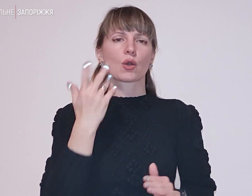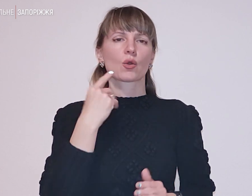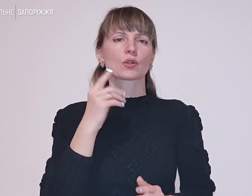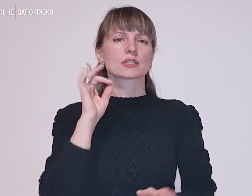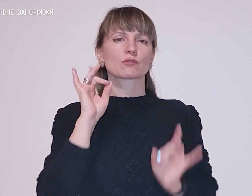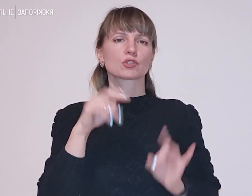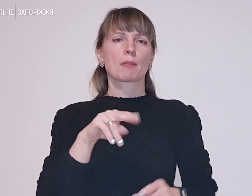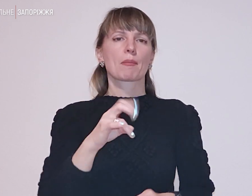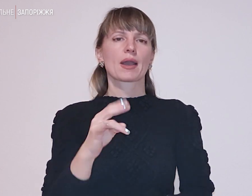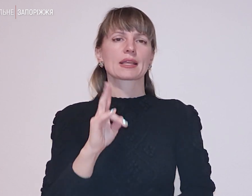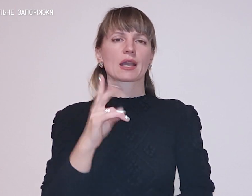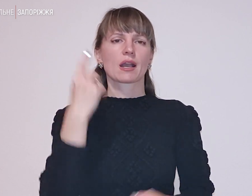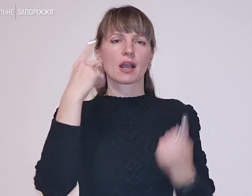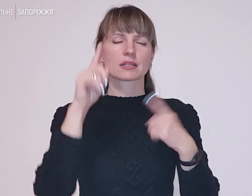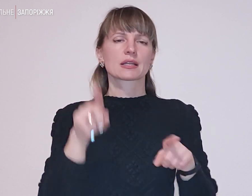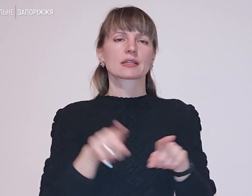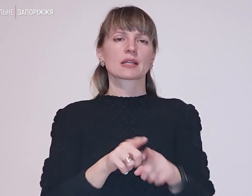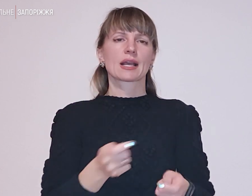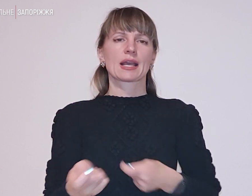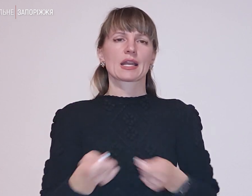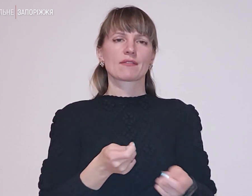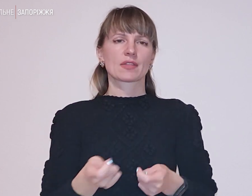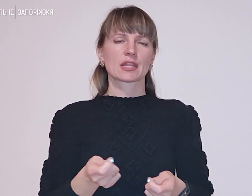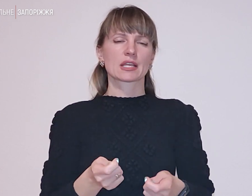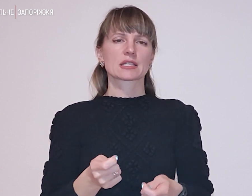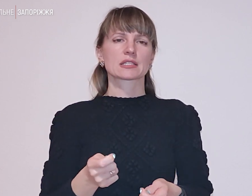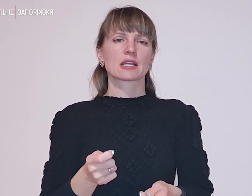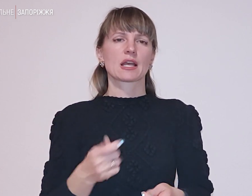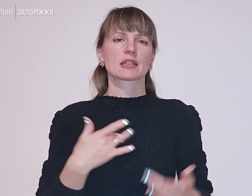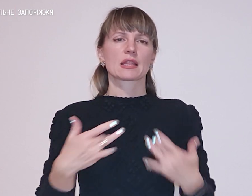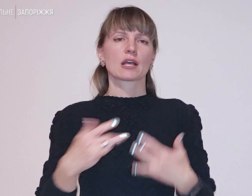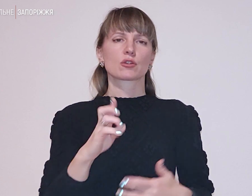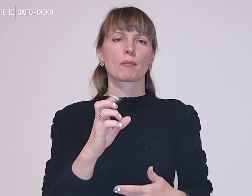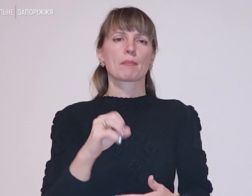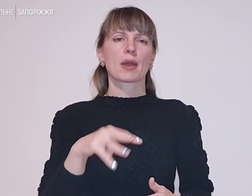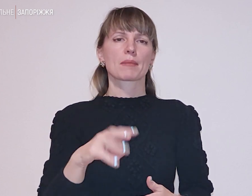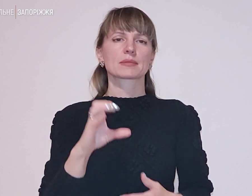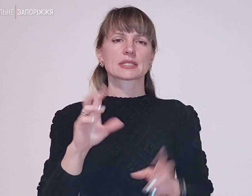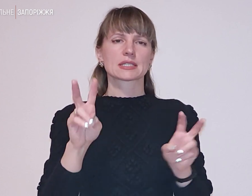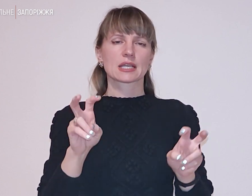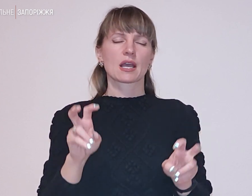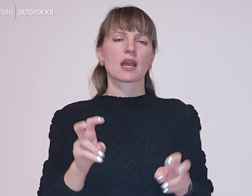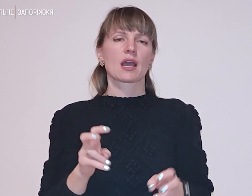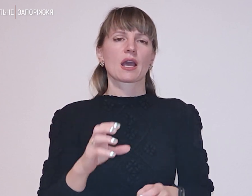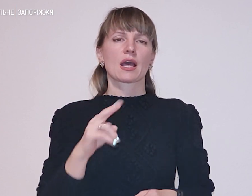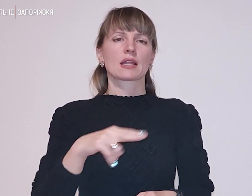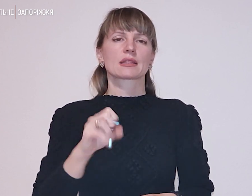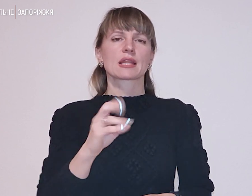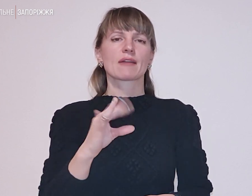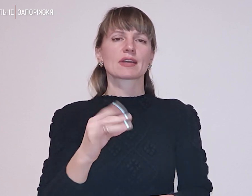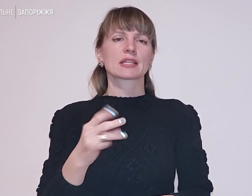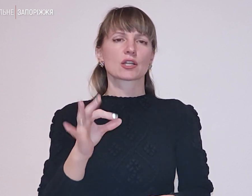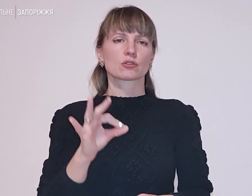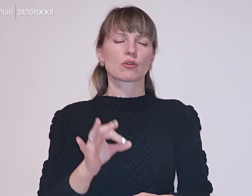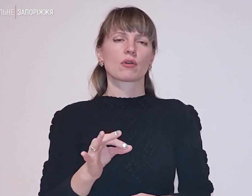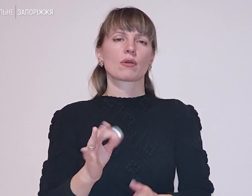так керівниця народного художнього колективу «Театр-студія БЕМС» Світлана Демеденко закликає дітей до перегляду українських народних